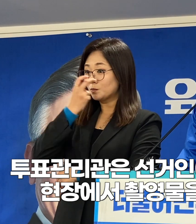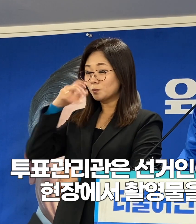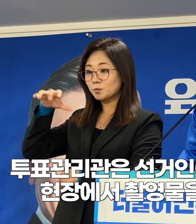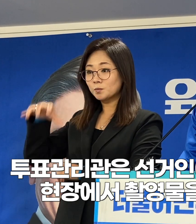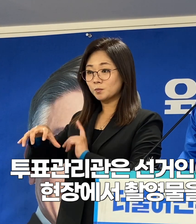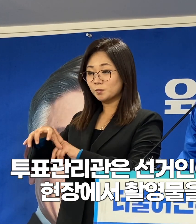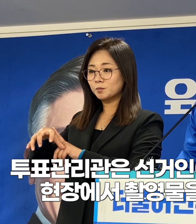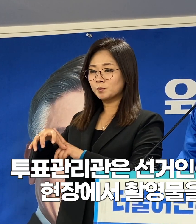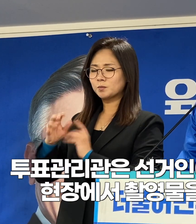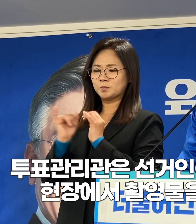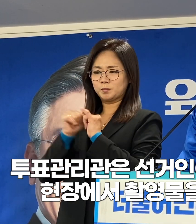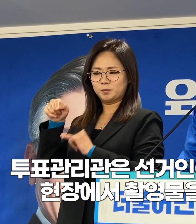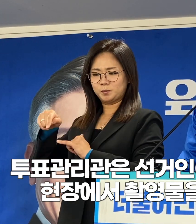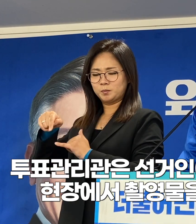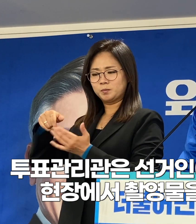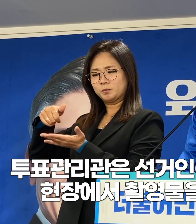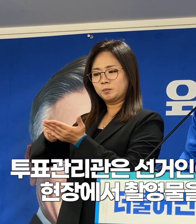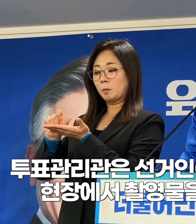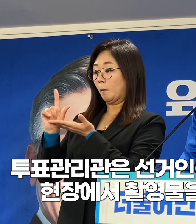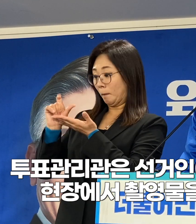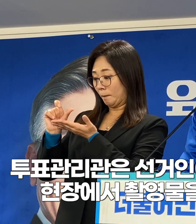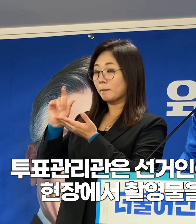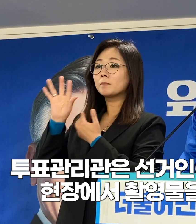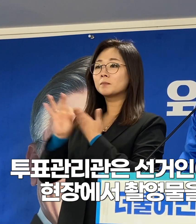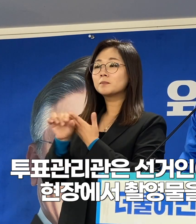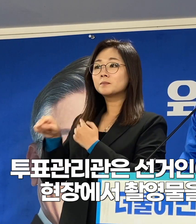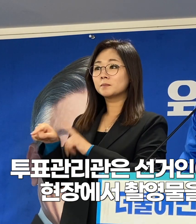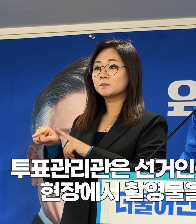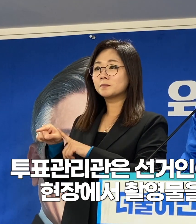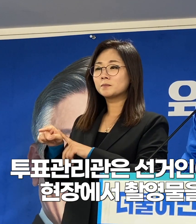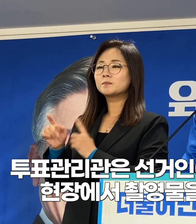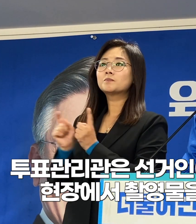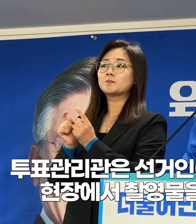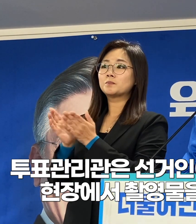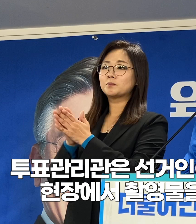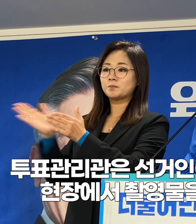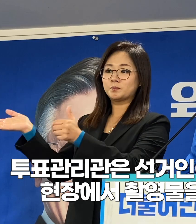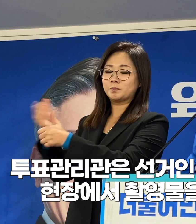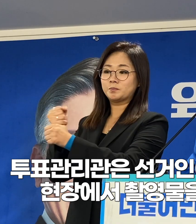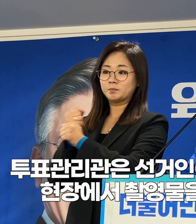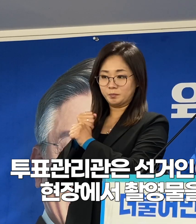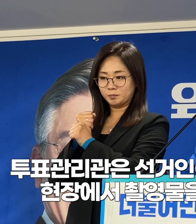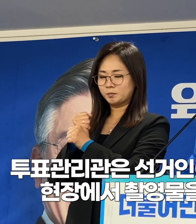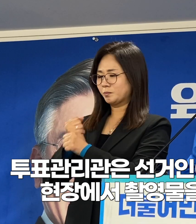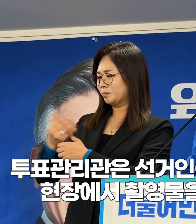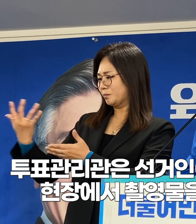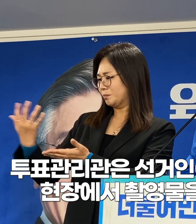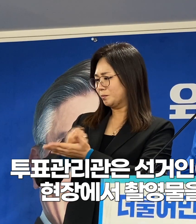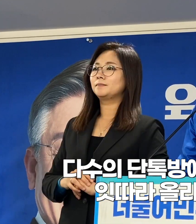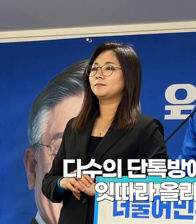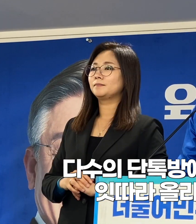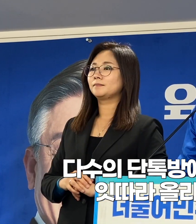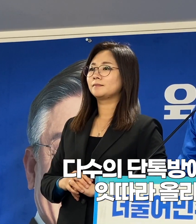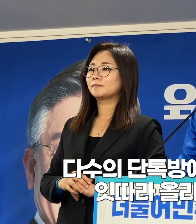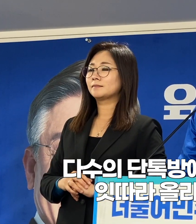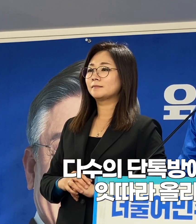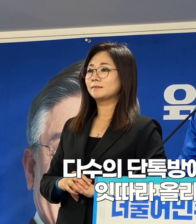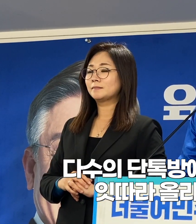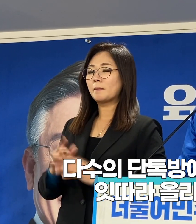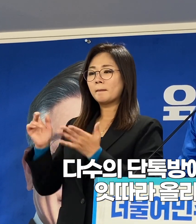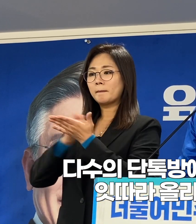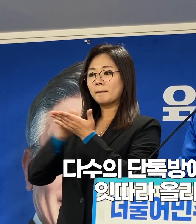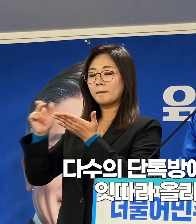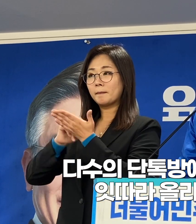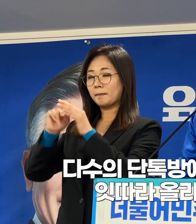투표관리관은 선거인이 투표용지를 촬영한 경우 현장에서 촬영물을 회수하도록 되어 있습니다. 다수의